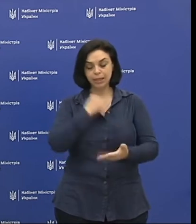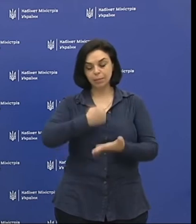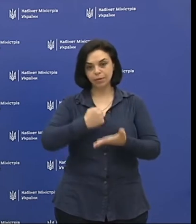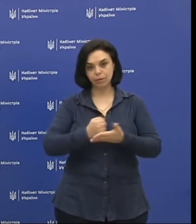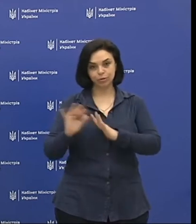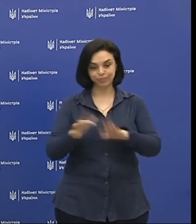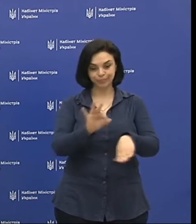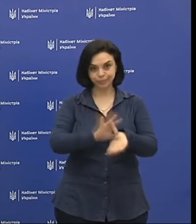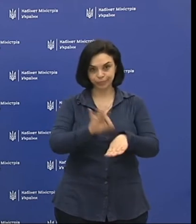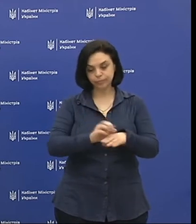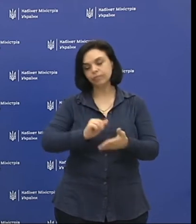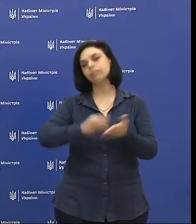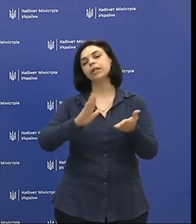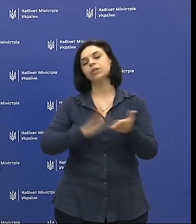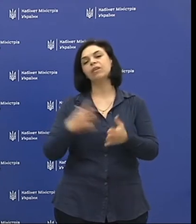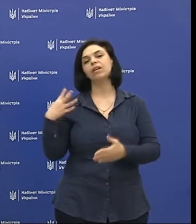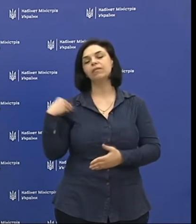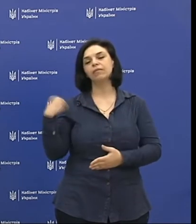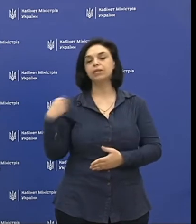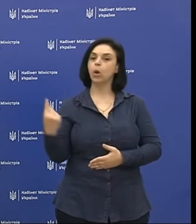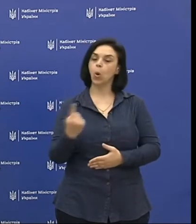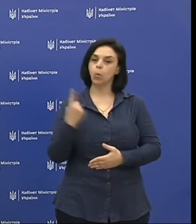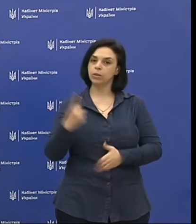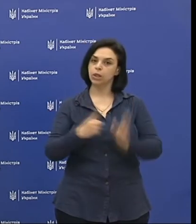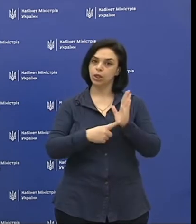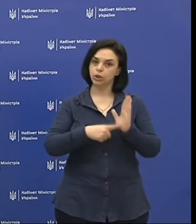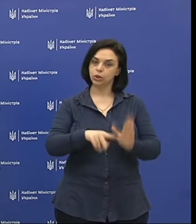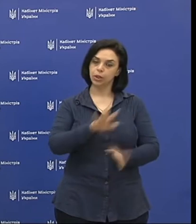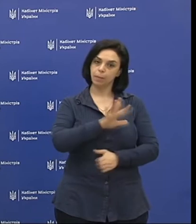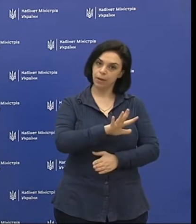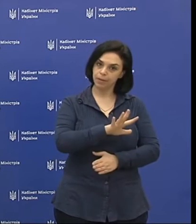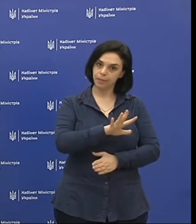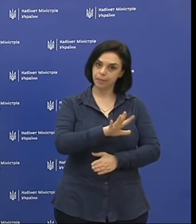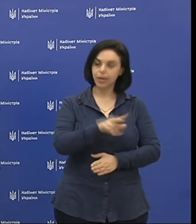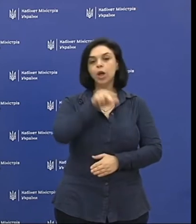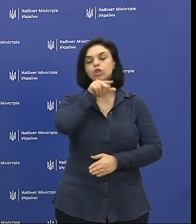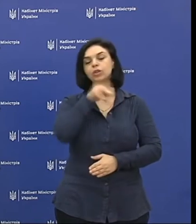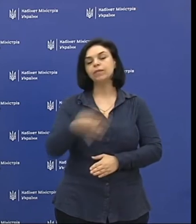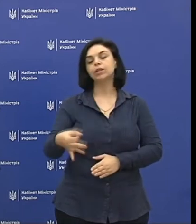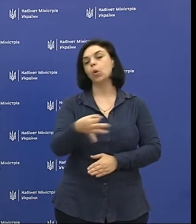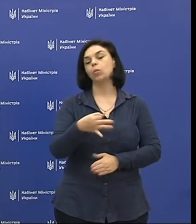підтверджених випадків зареєстровано в Львівській області – 65,